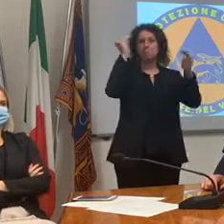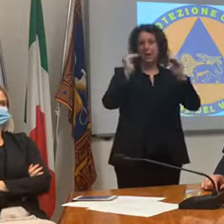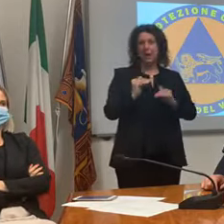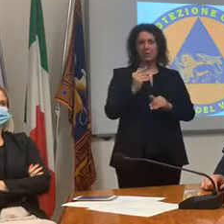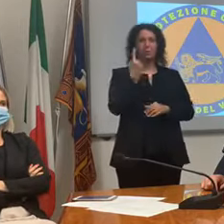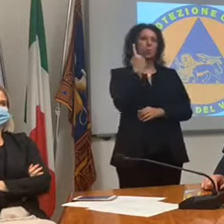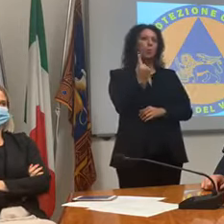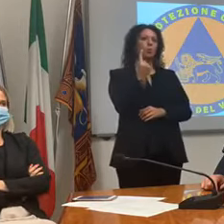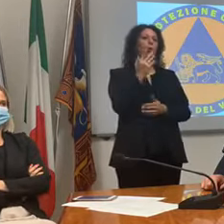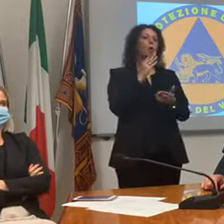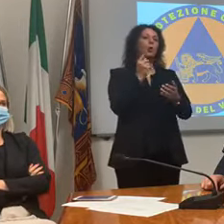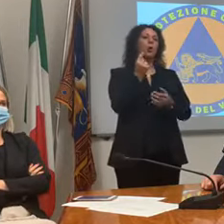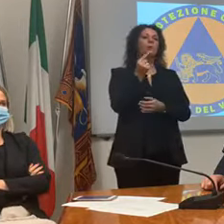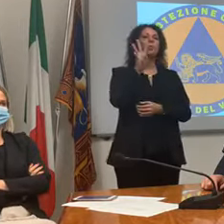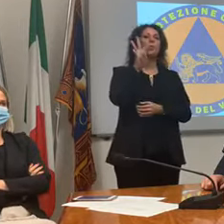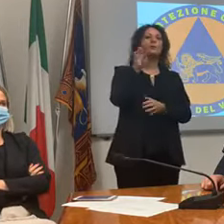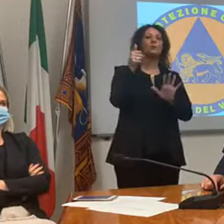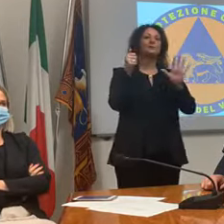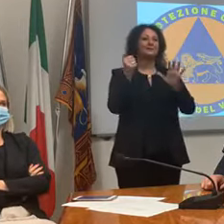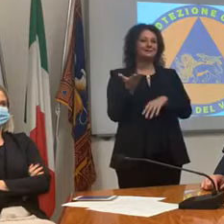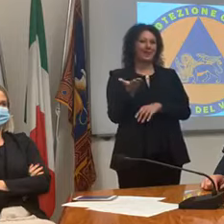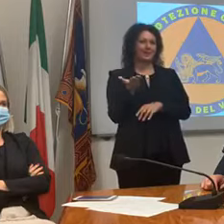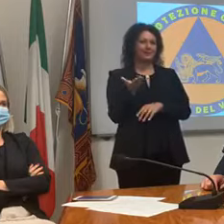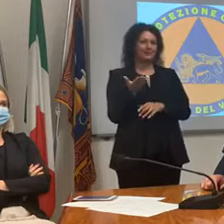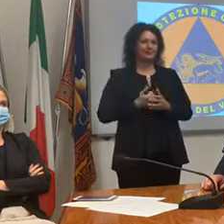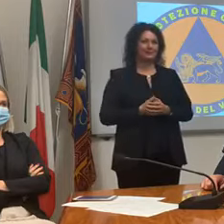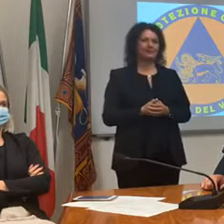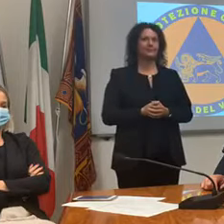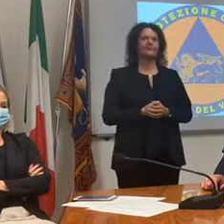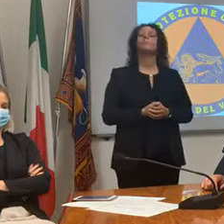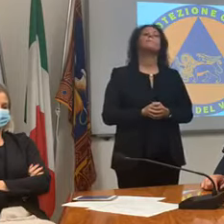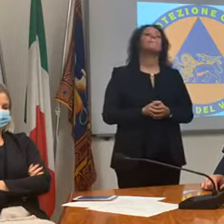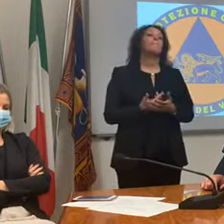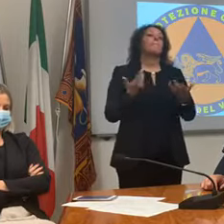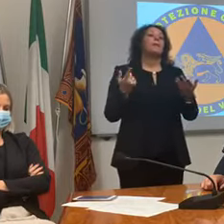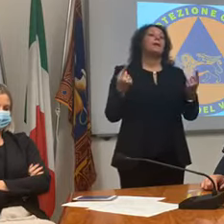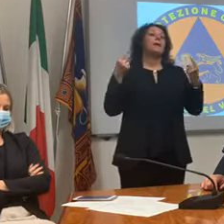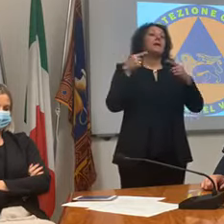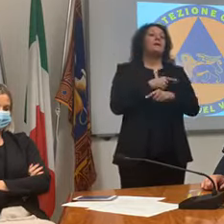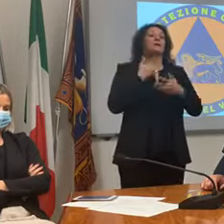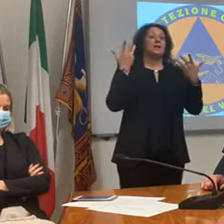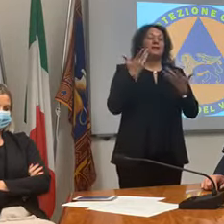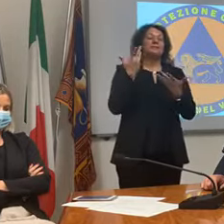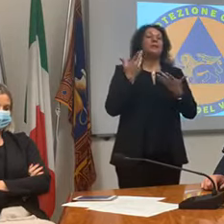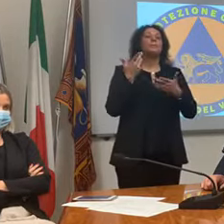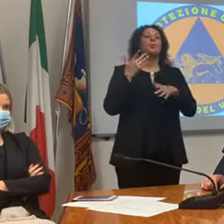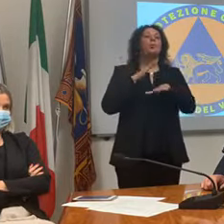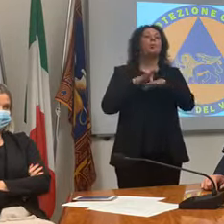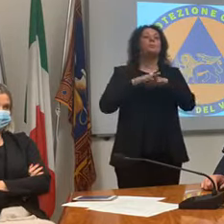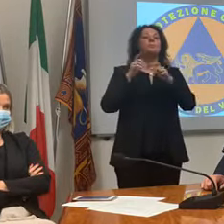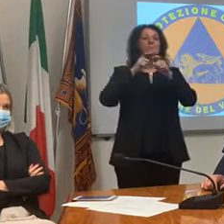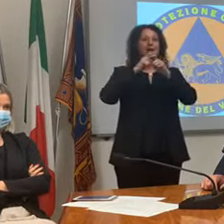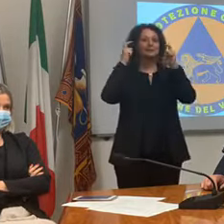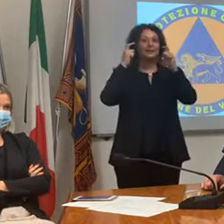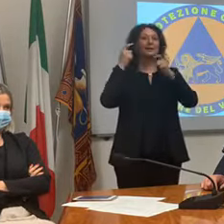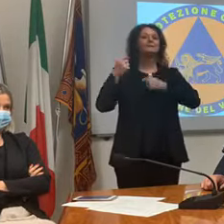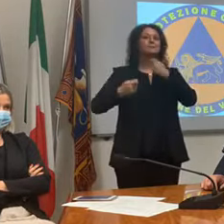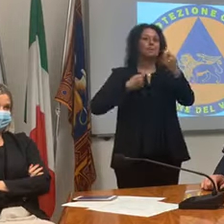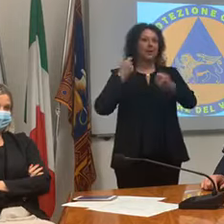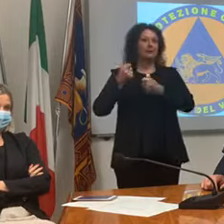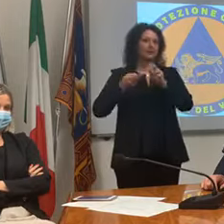stamattina. Perfetto. E invece il costo delle mascherine, supponiamo, tante altre cose, in scuola bus, piuttosto che... Costa più